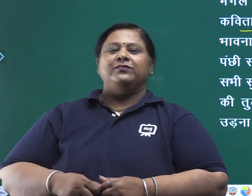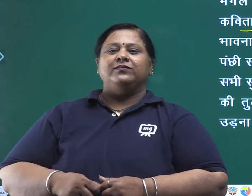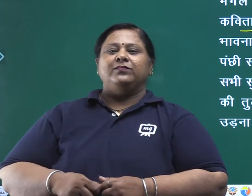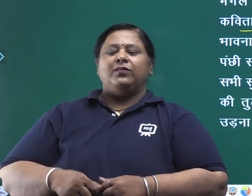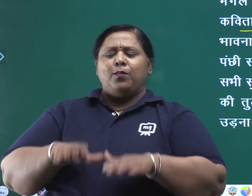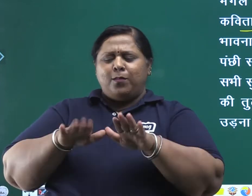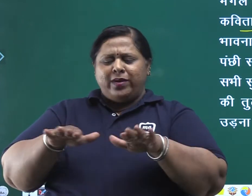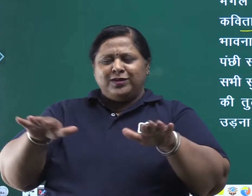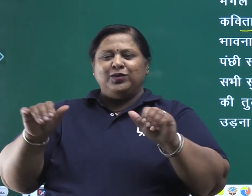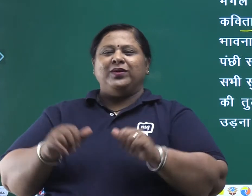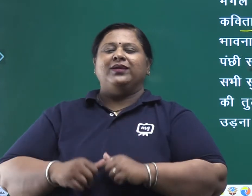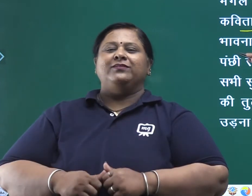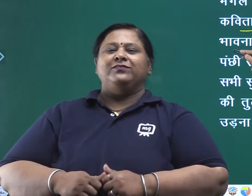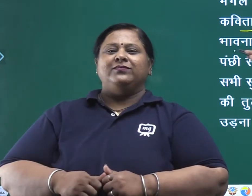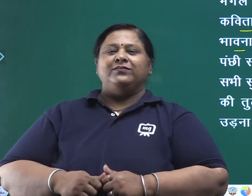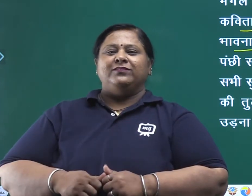पक्षियों की